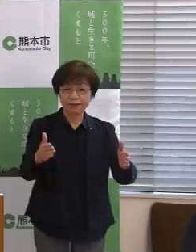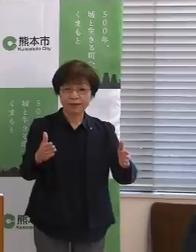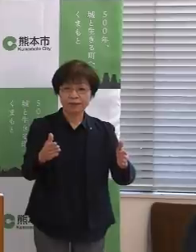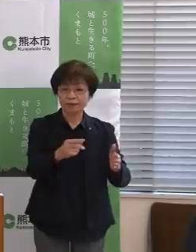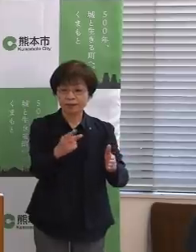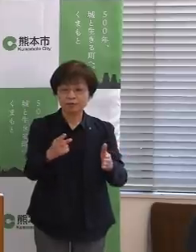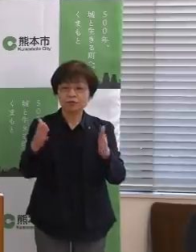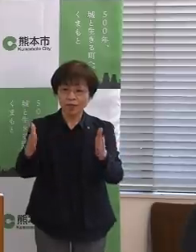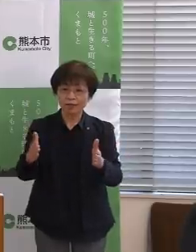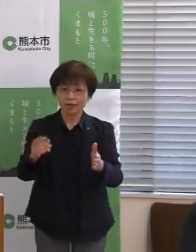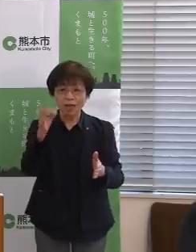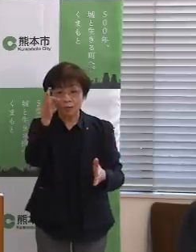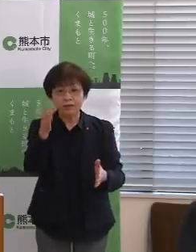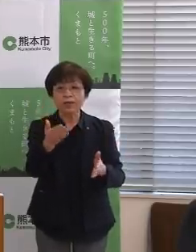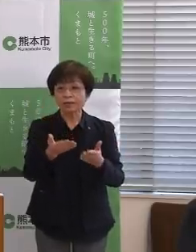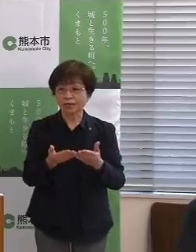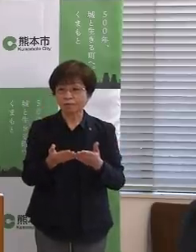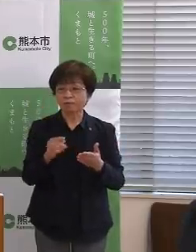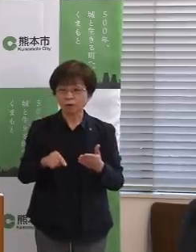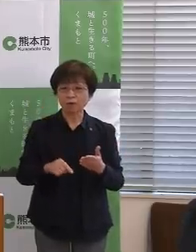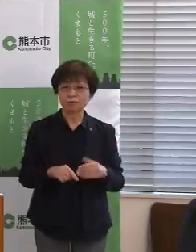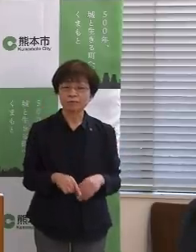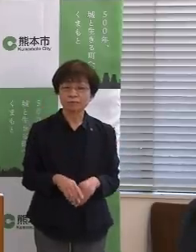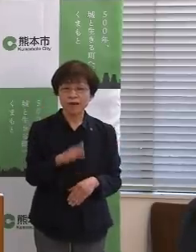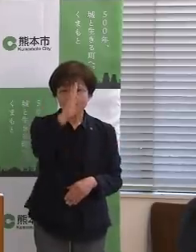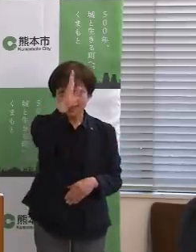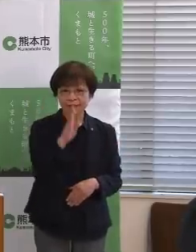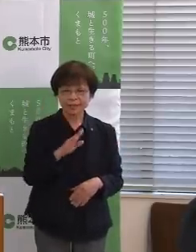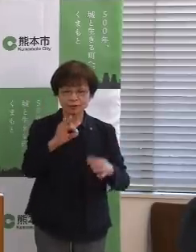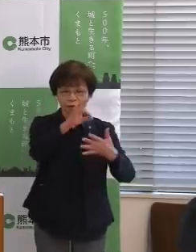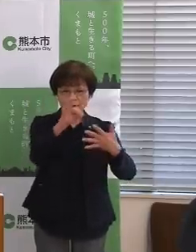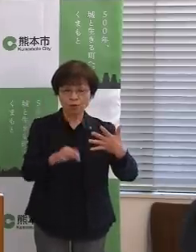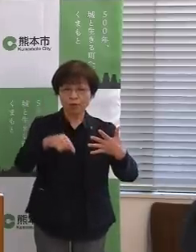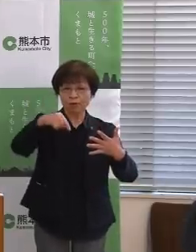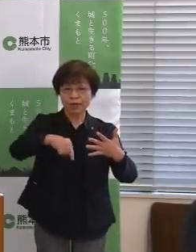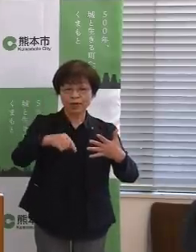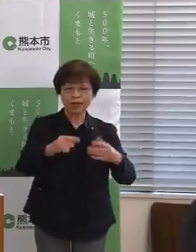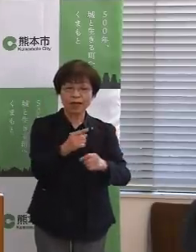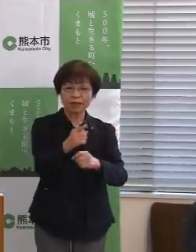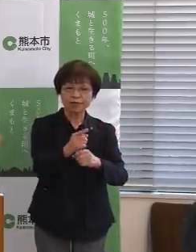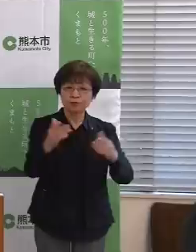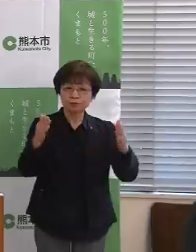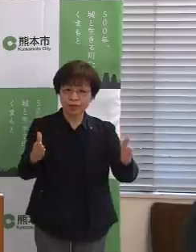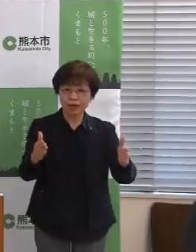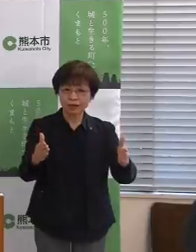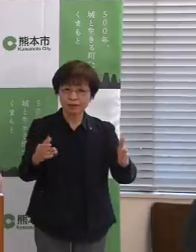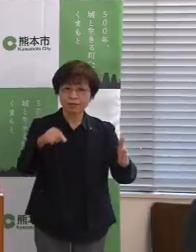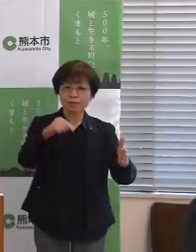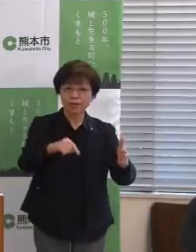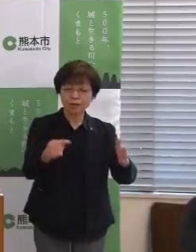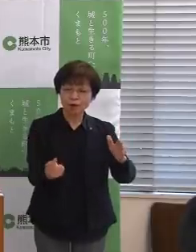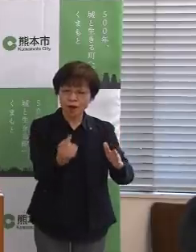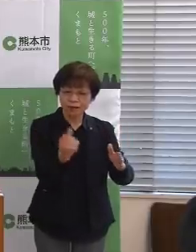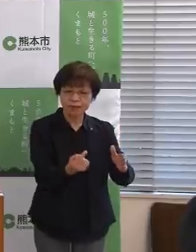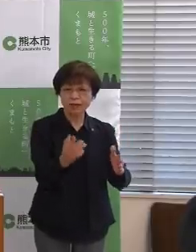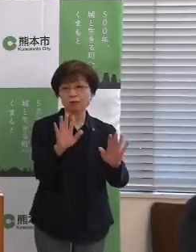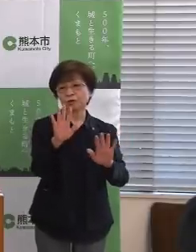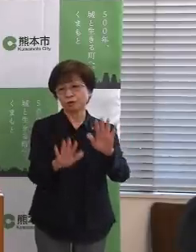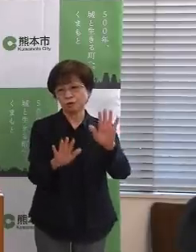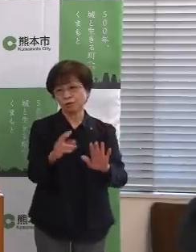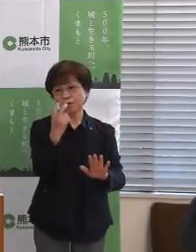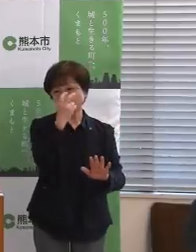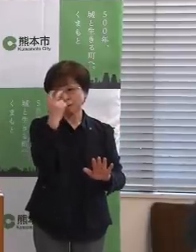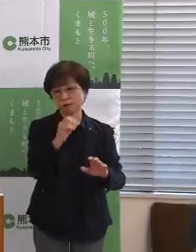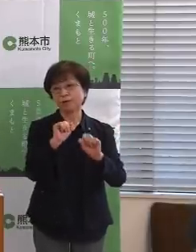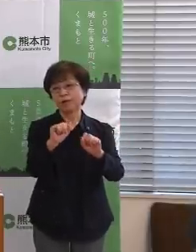評価をするときにですね、毎週大体1週間単位のこの発生状況を確認をしています